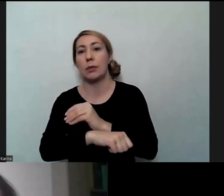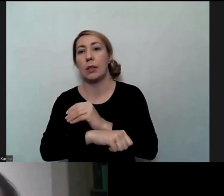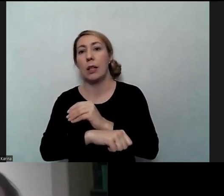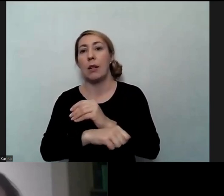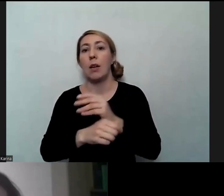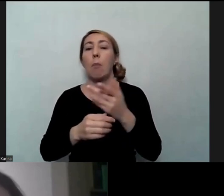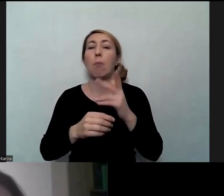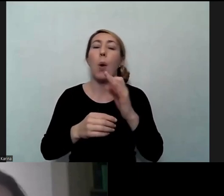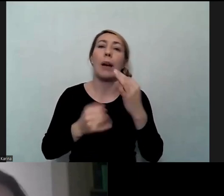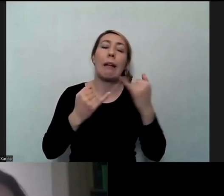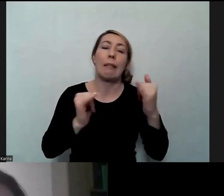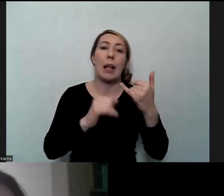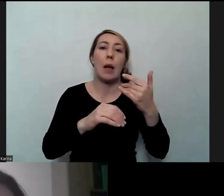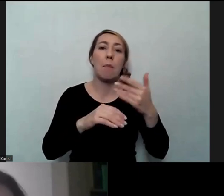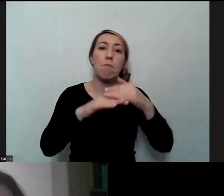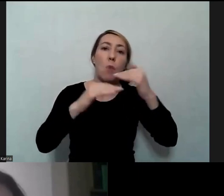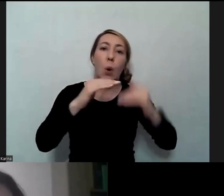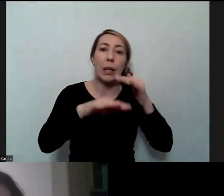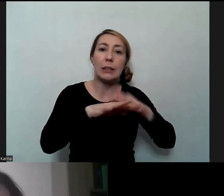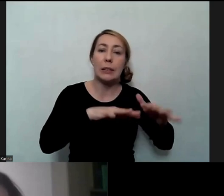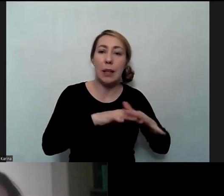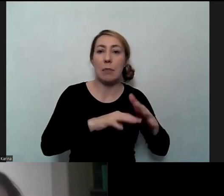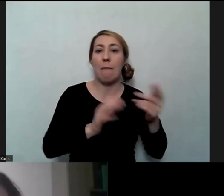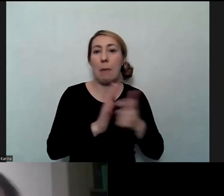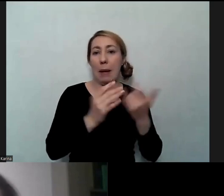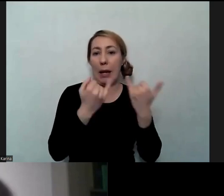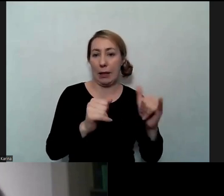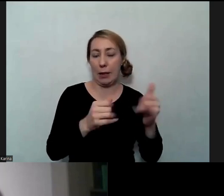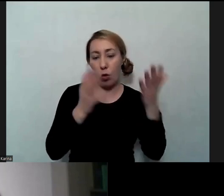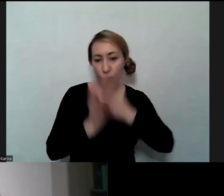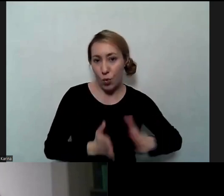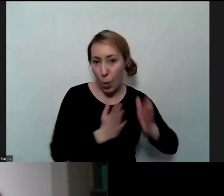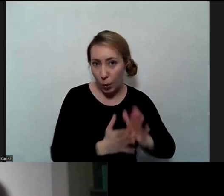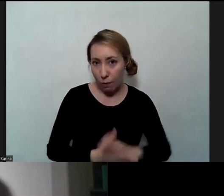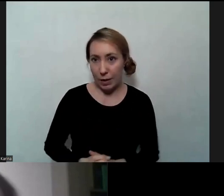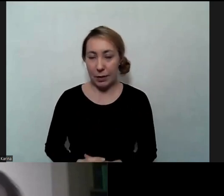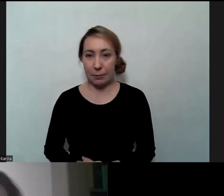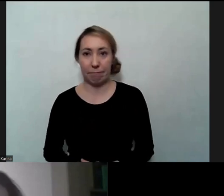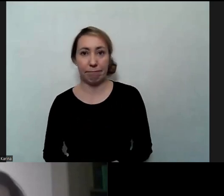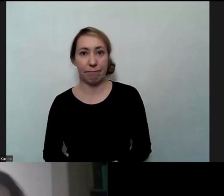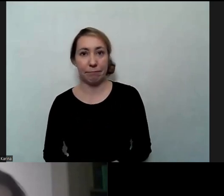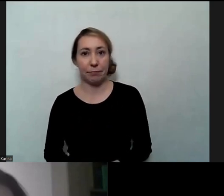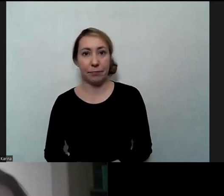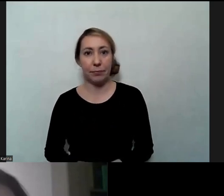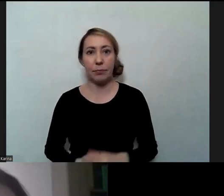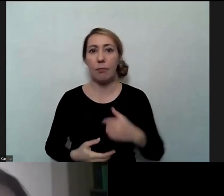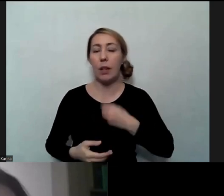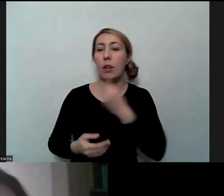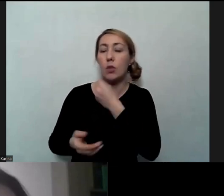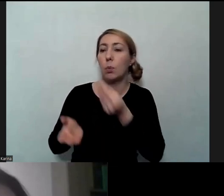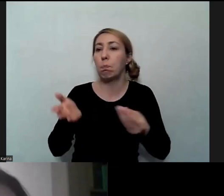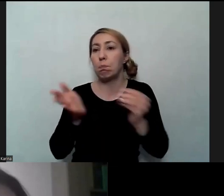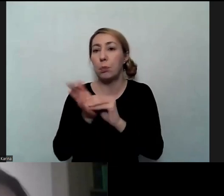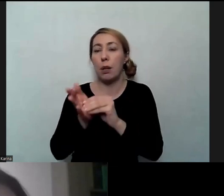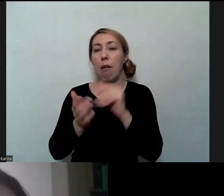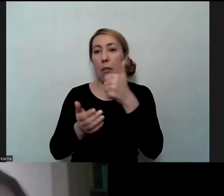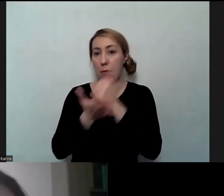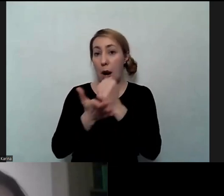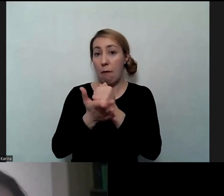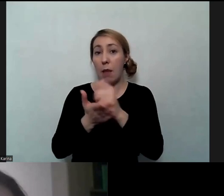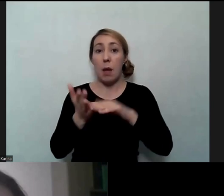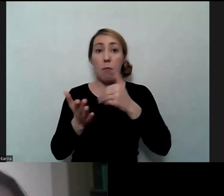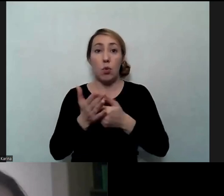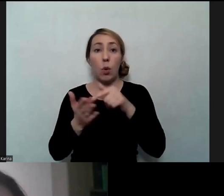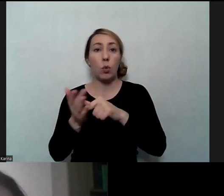inne podsystemy wymagają innego opracowania po prostu. Ja myślę, że dodałabym tylko jeszcze jedną rzecz. Tak naprawdę